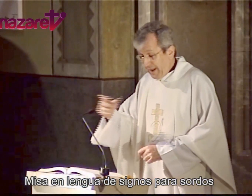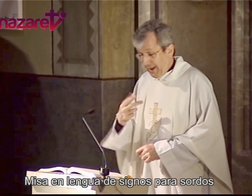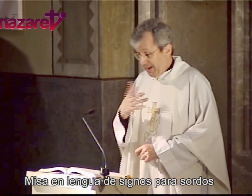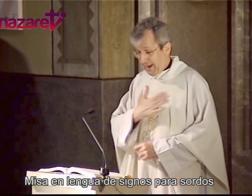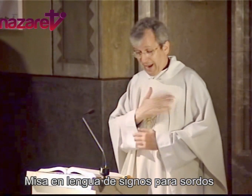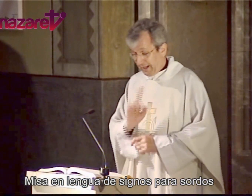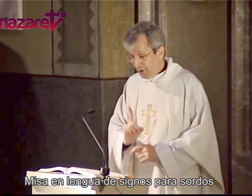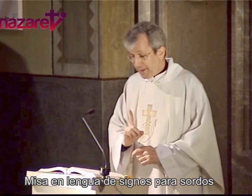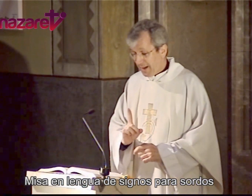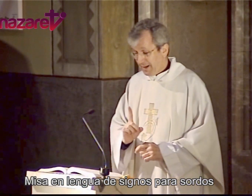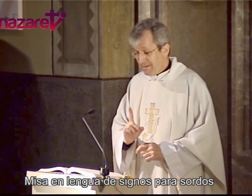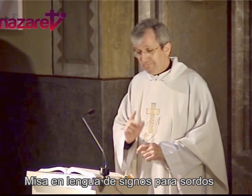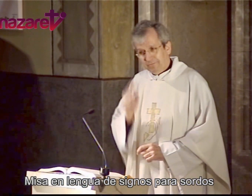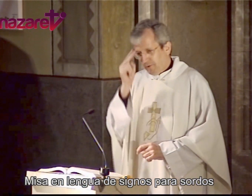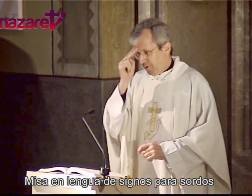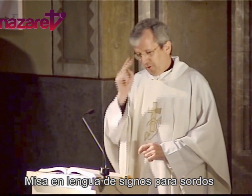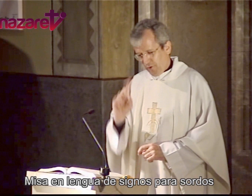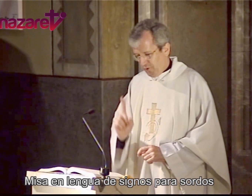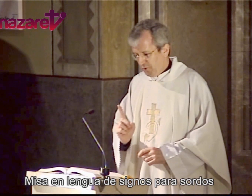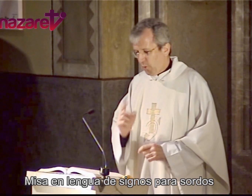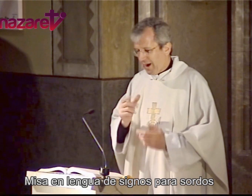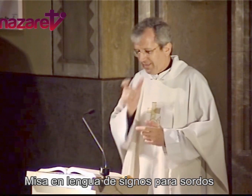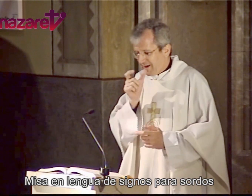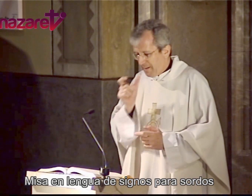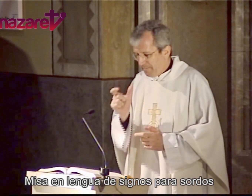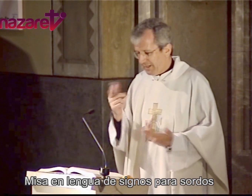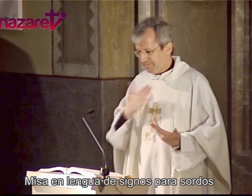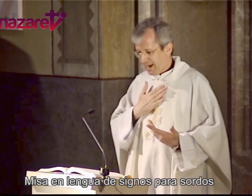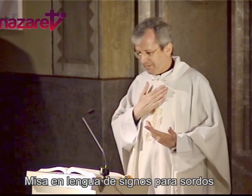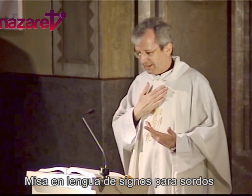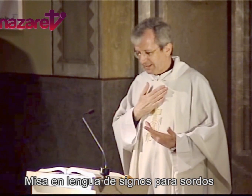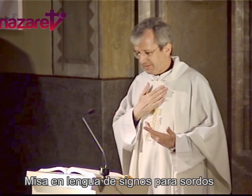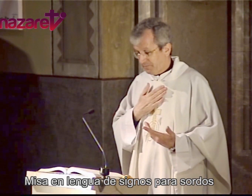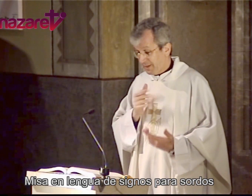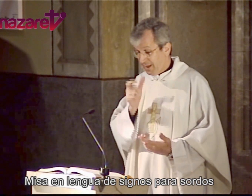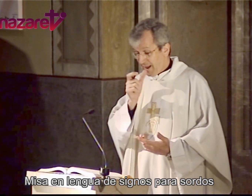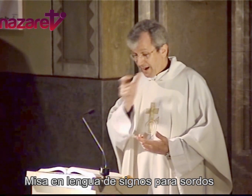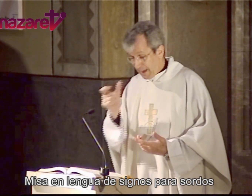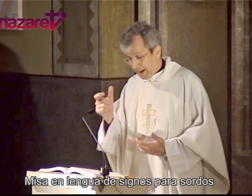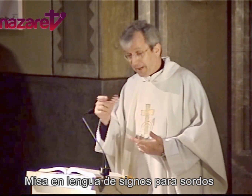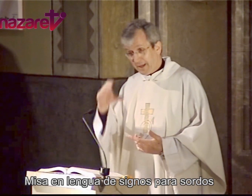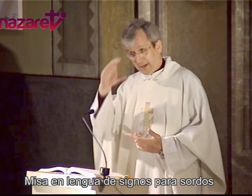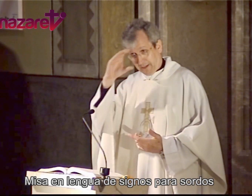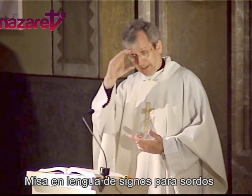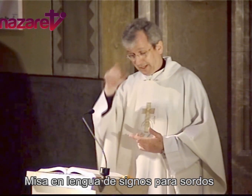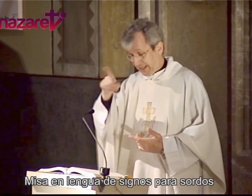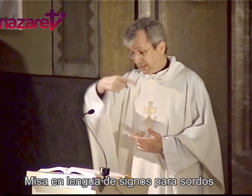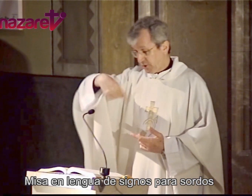El que no me ama, no guarda mis palabras La palabra que estáis